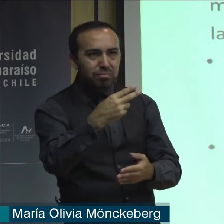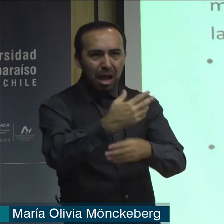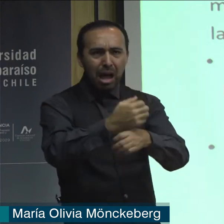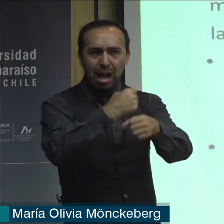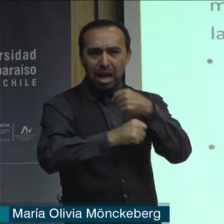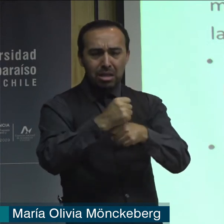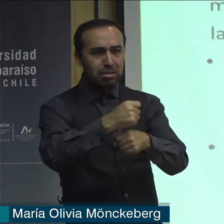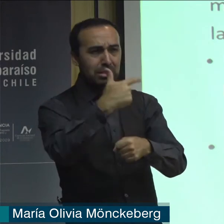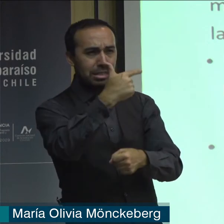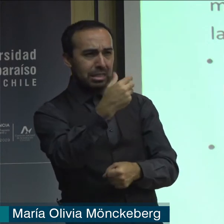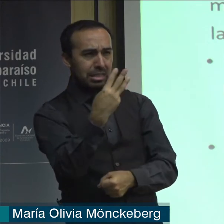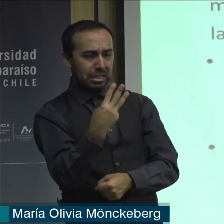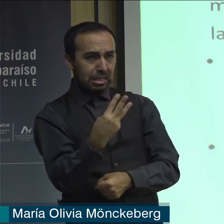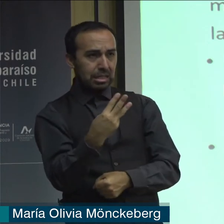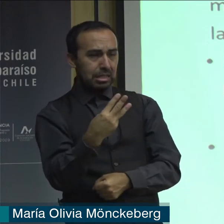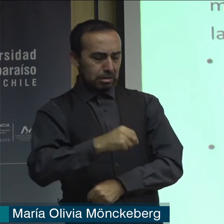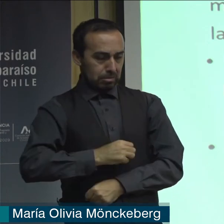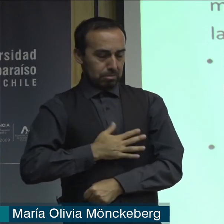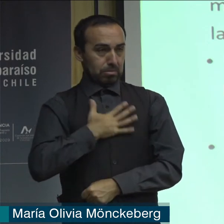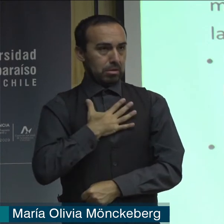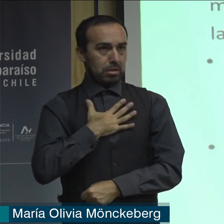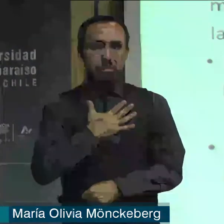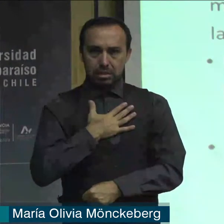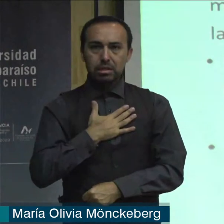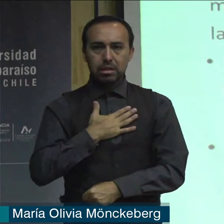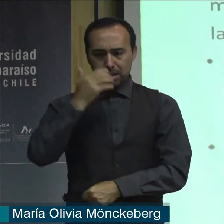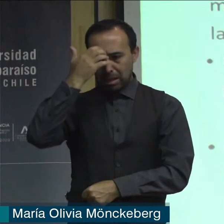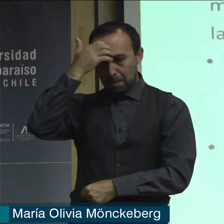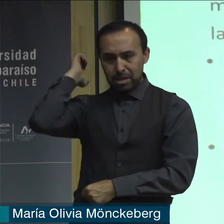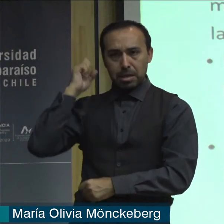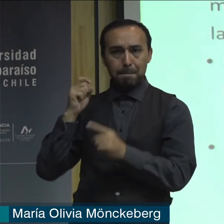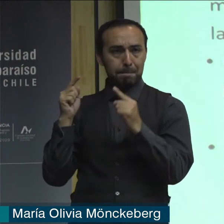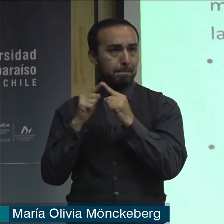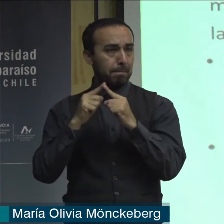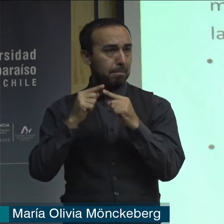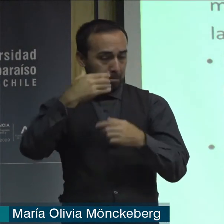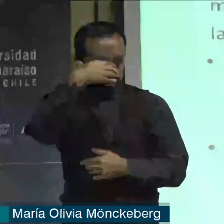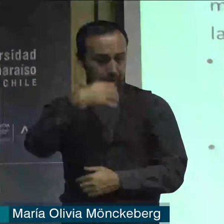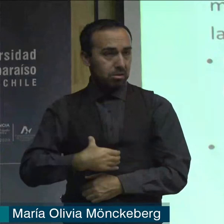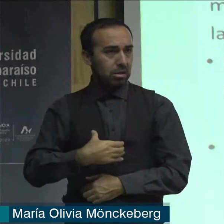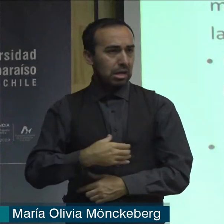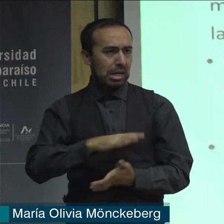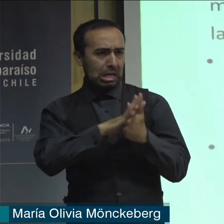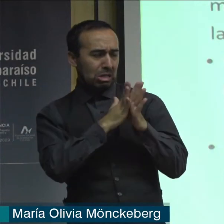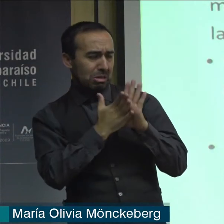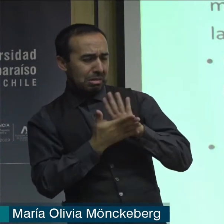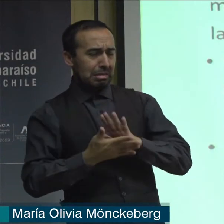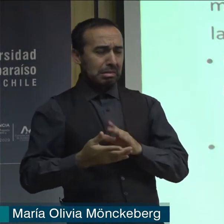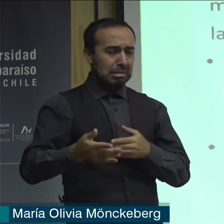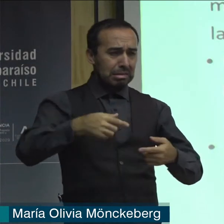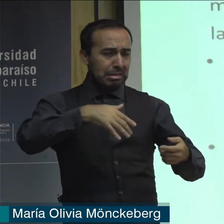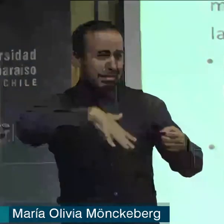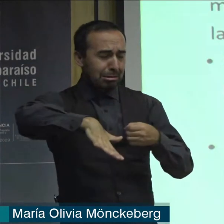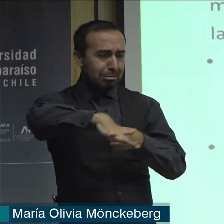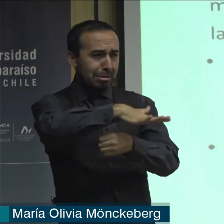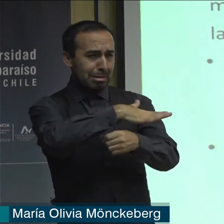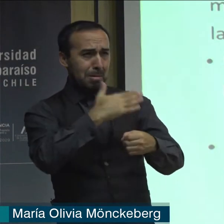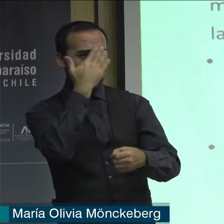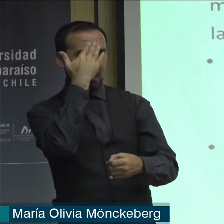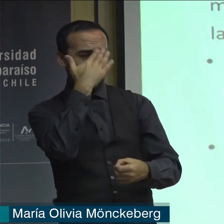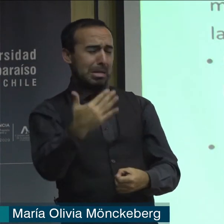Claro en las propias experiencias personales en todas las tragedias que nos tocó conocer